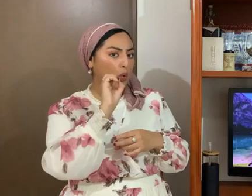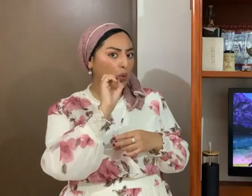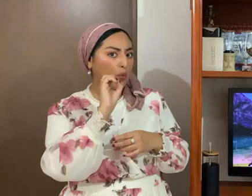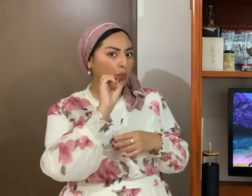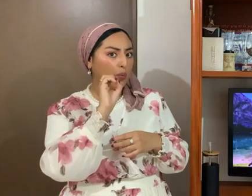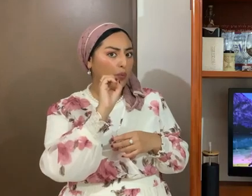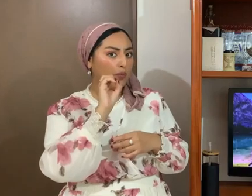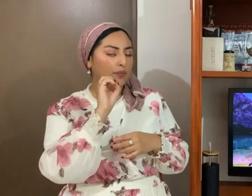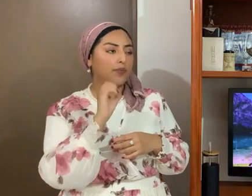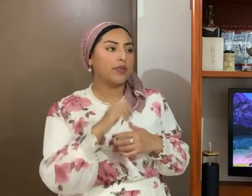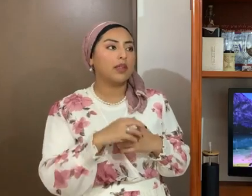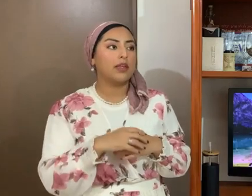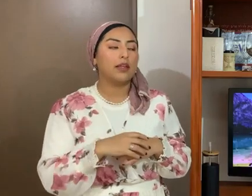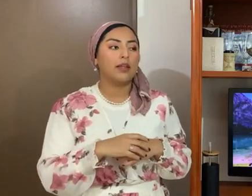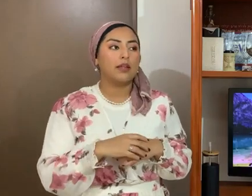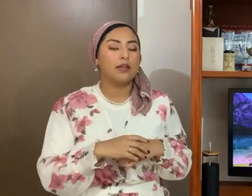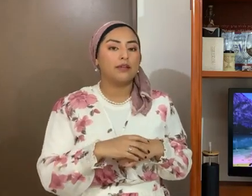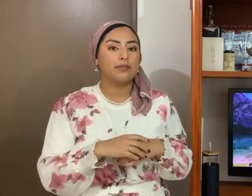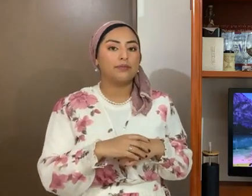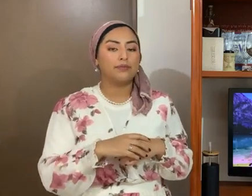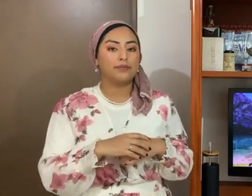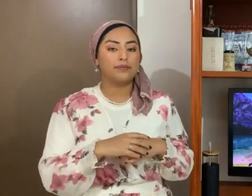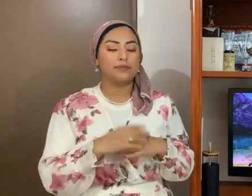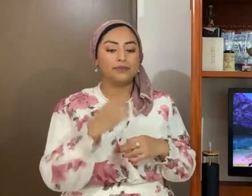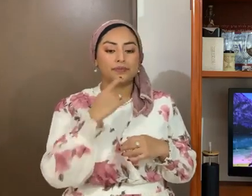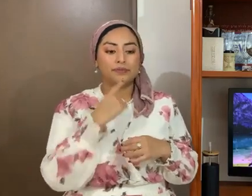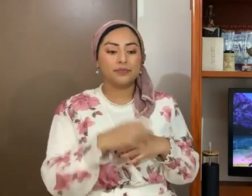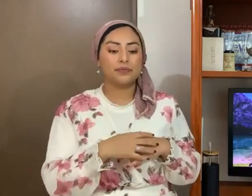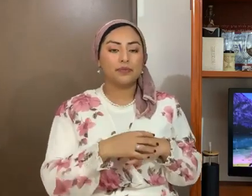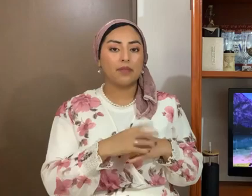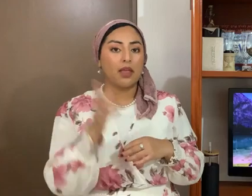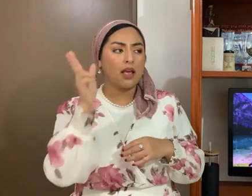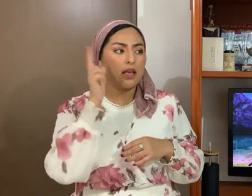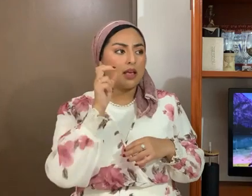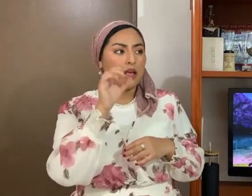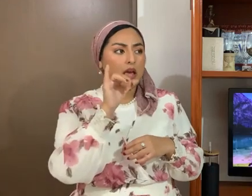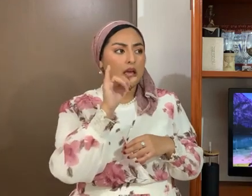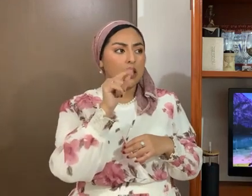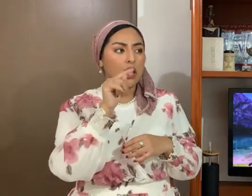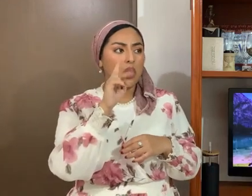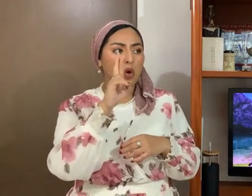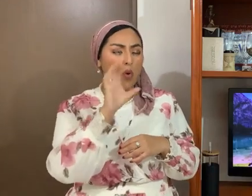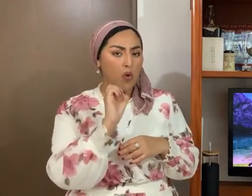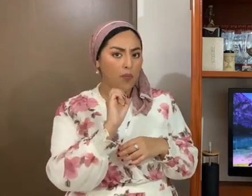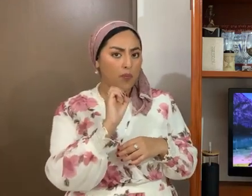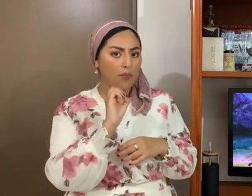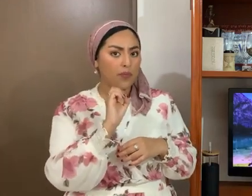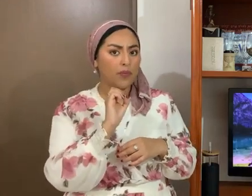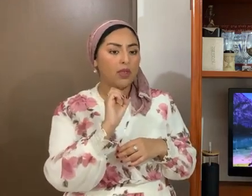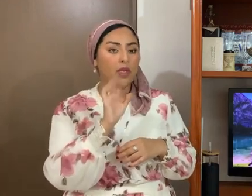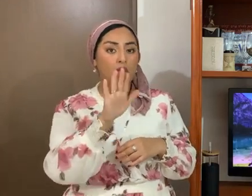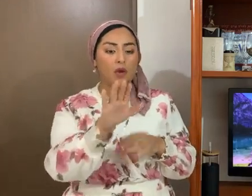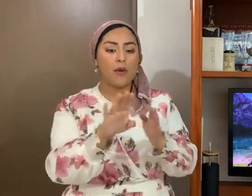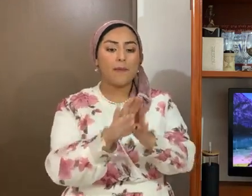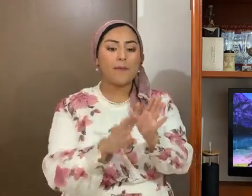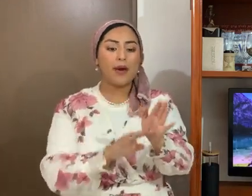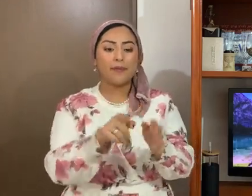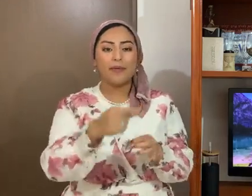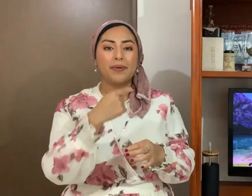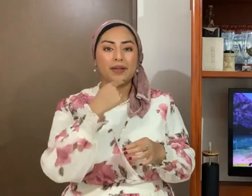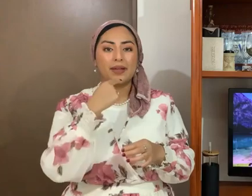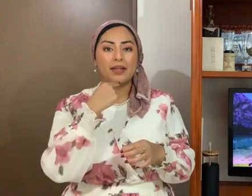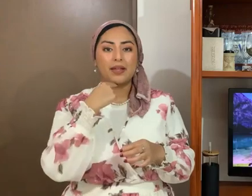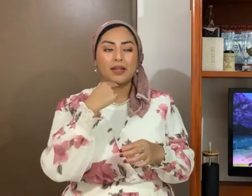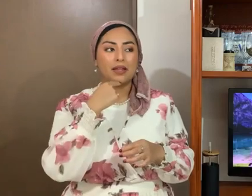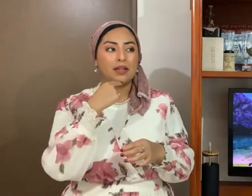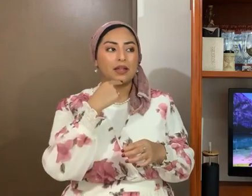es Yitro, pero bueno, vamos a mencionarlo así para no hacer confusión a los nuevecitos. Oyó Yetro. En tu Biblia dice sacerdote, lo